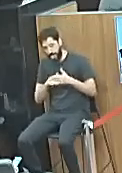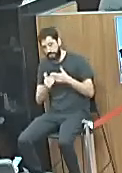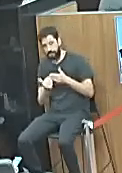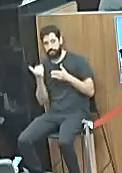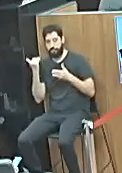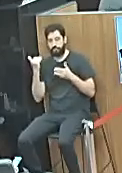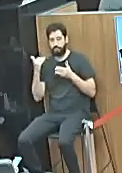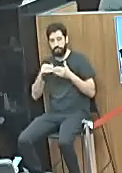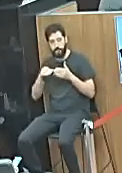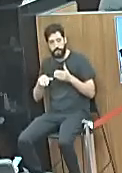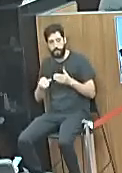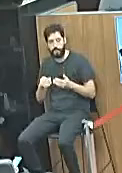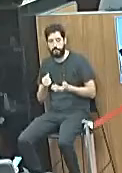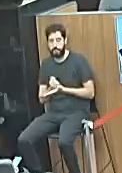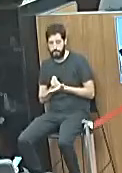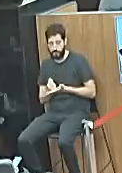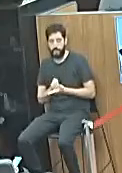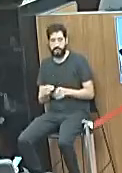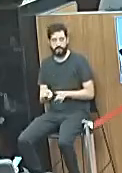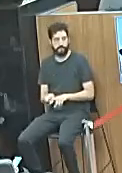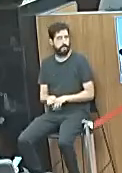também o borges é